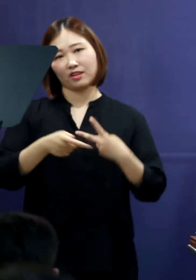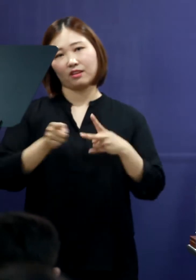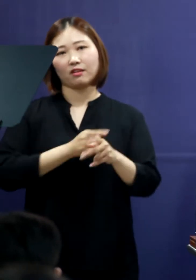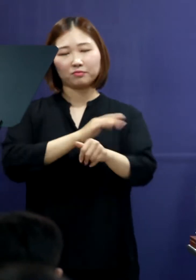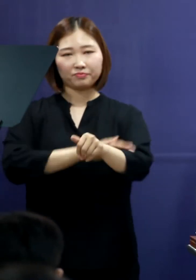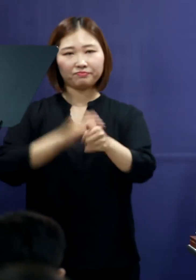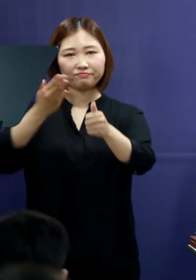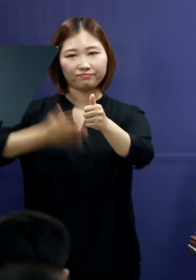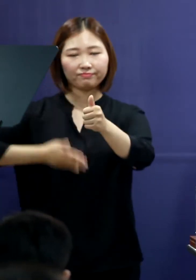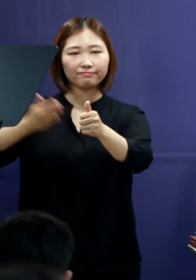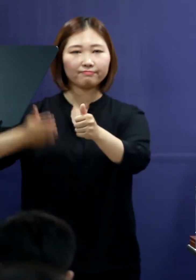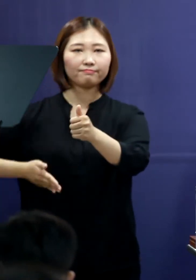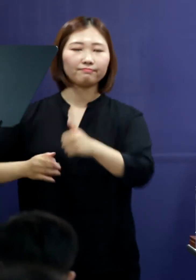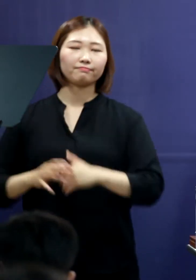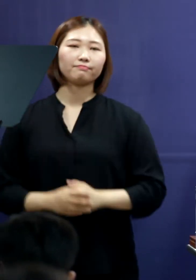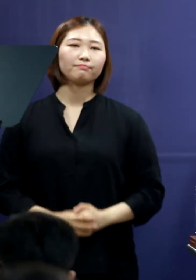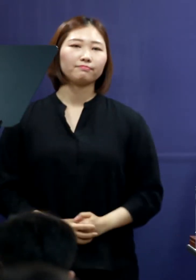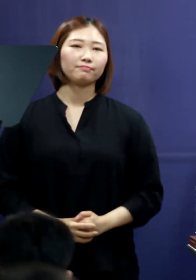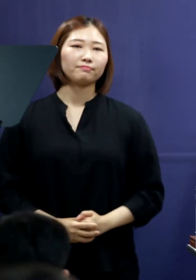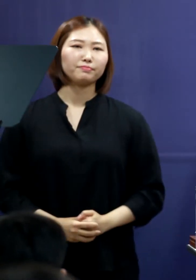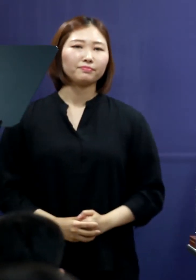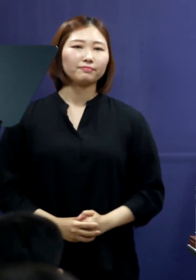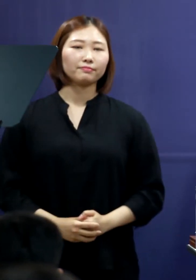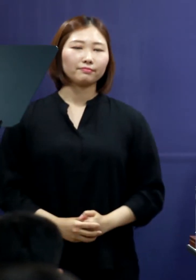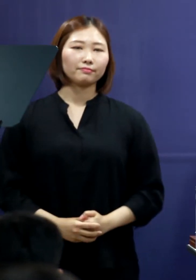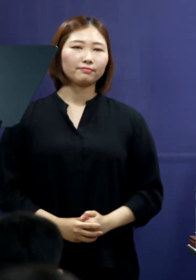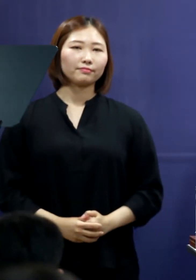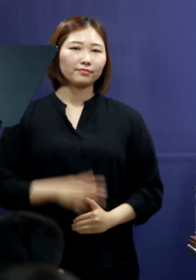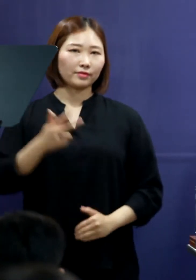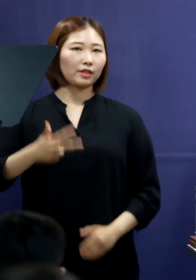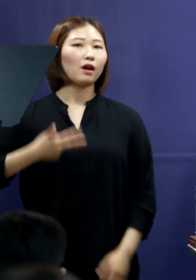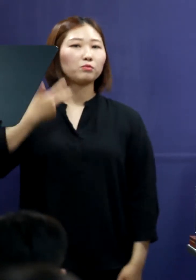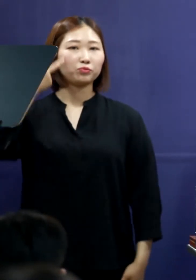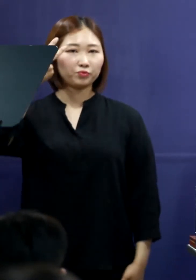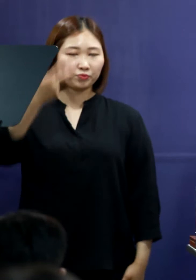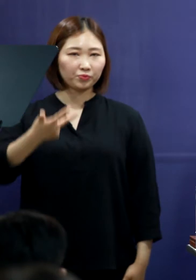간절히 또 한 가지 말씀드리면은 다음 주에